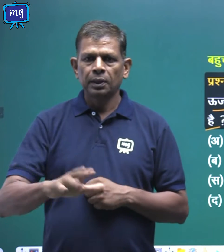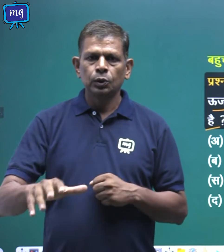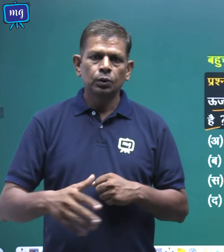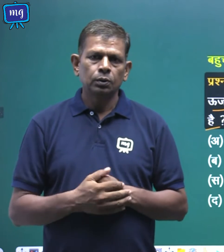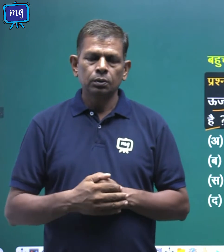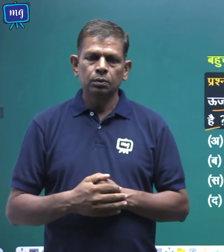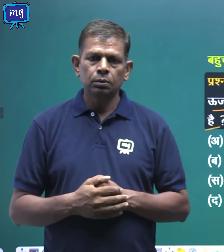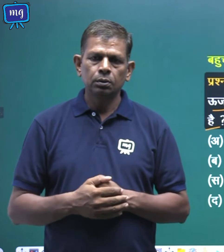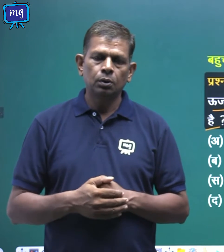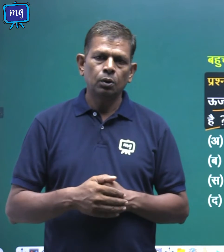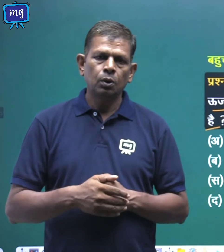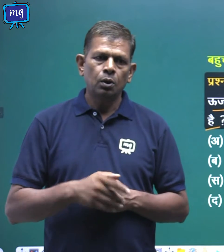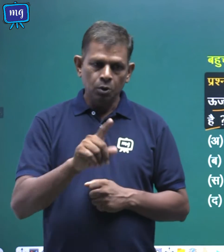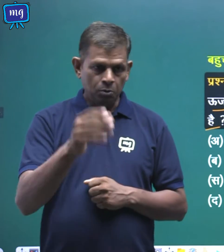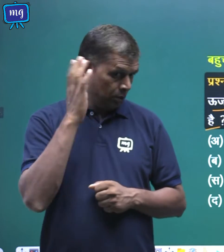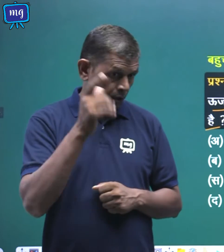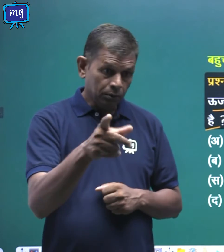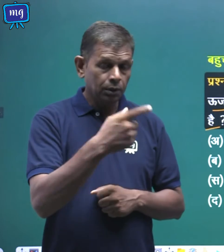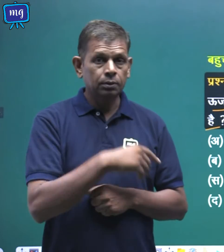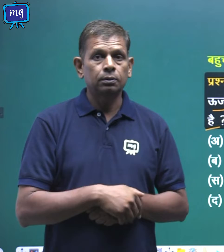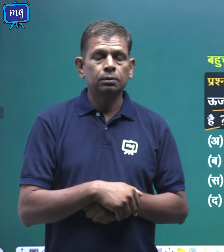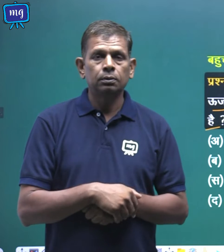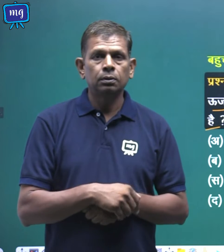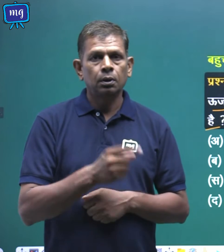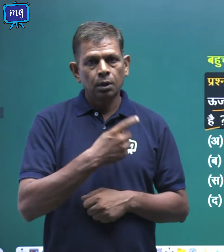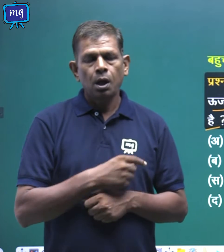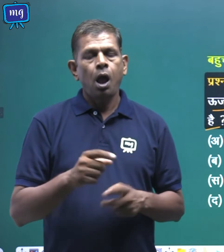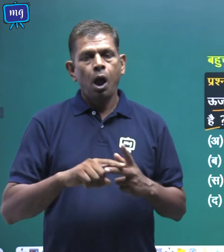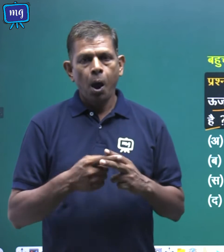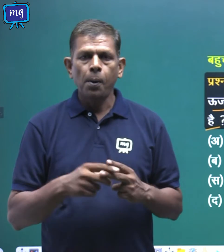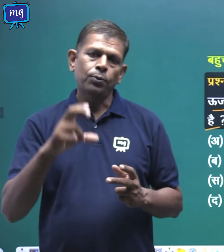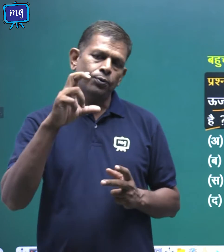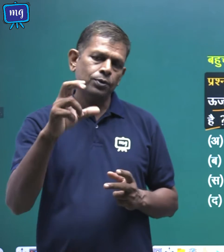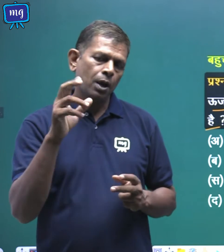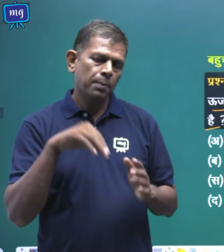बच्चों, तुम जानते ही हो ना कि विद्युत सेल में